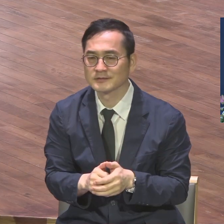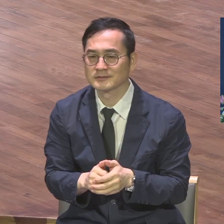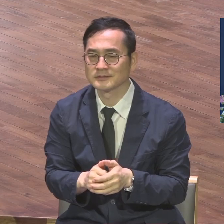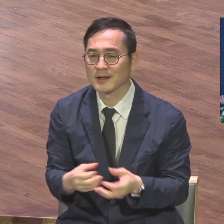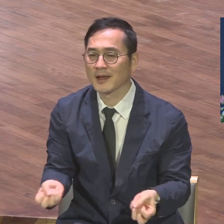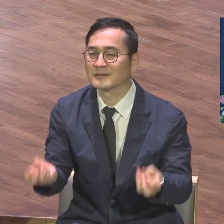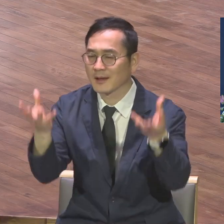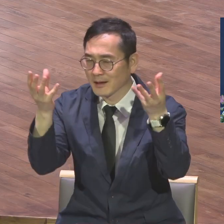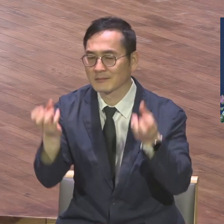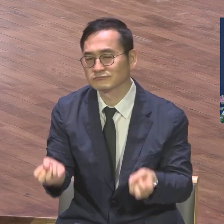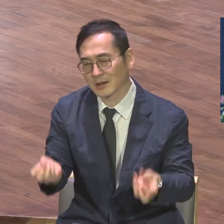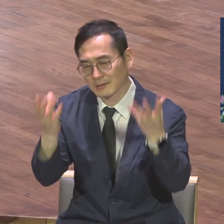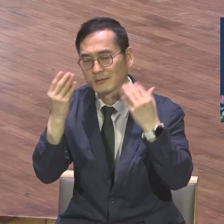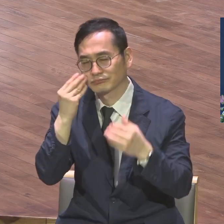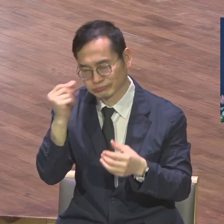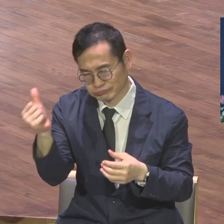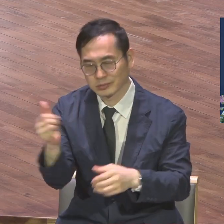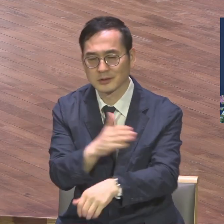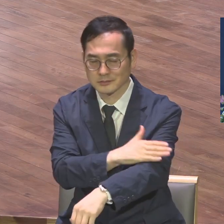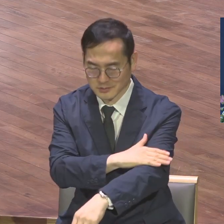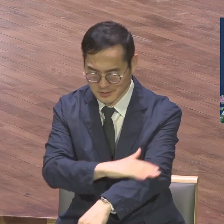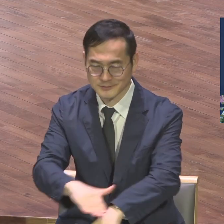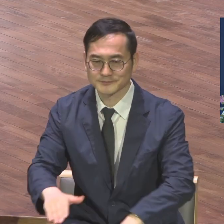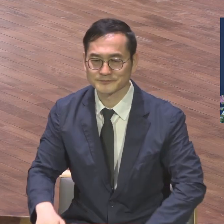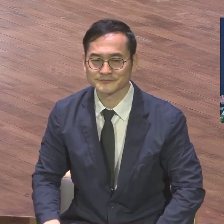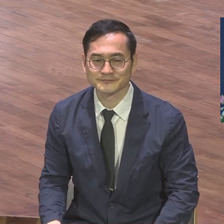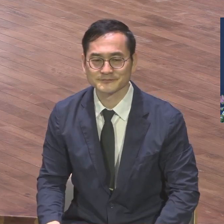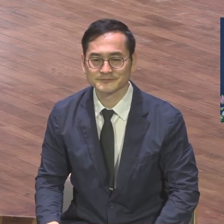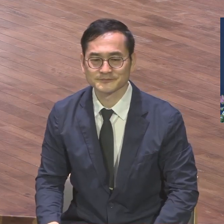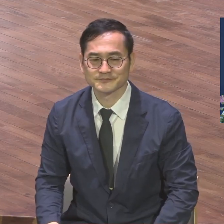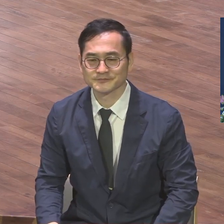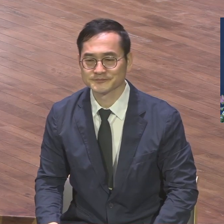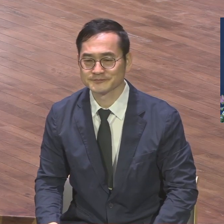완전히 원내세가 되는 그런 시간이었습니다.